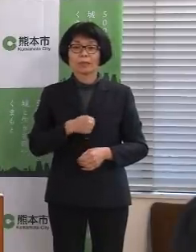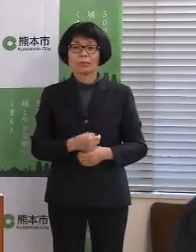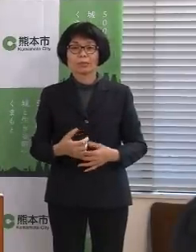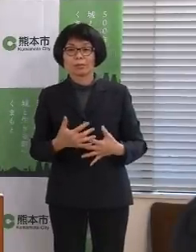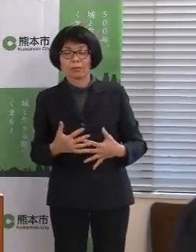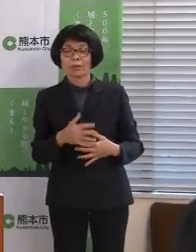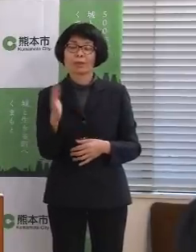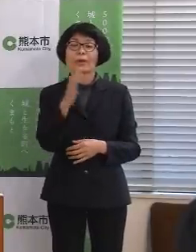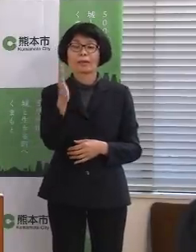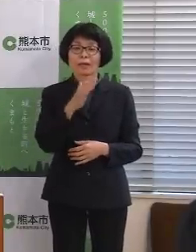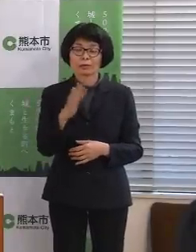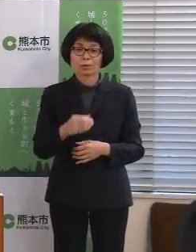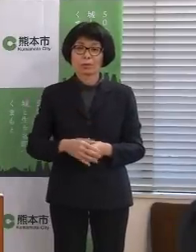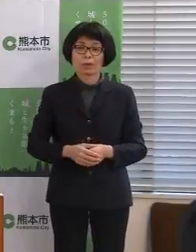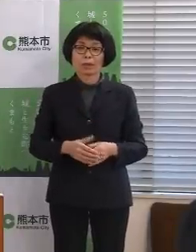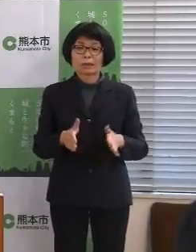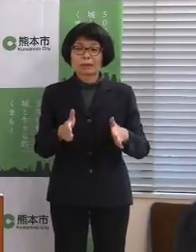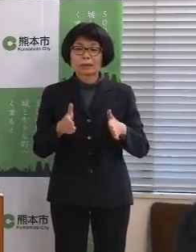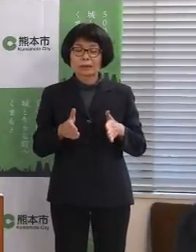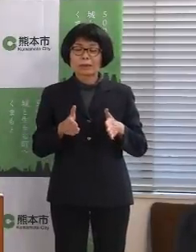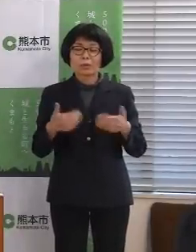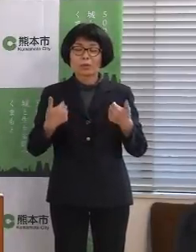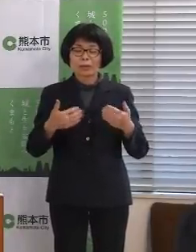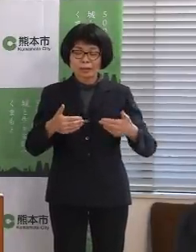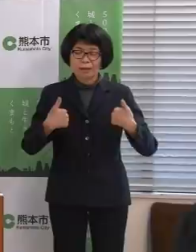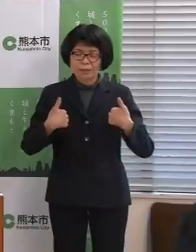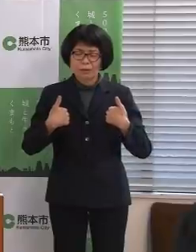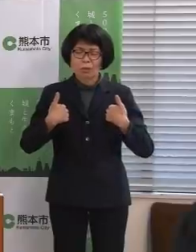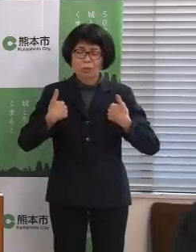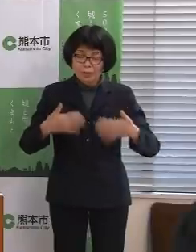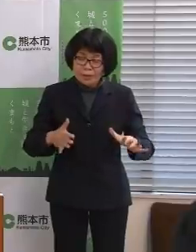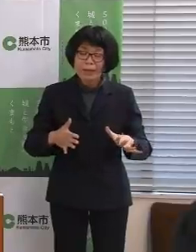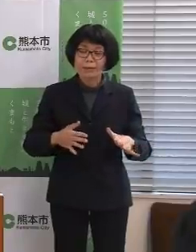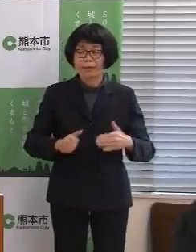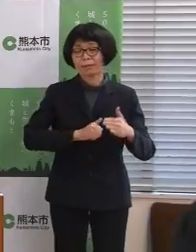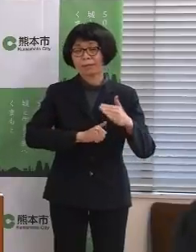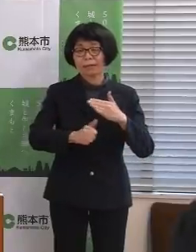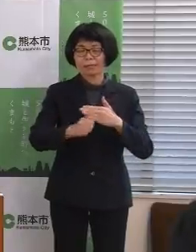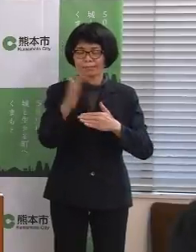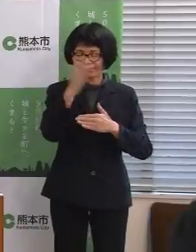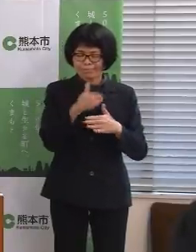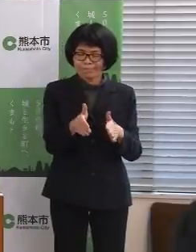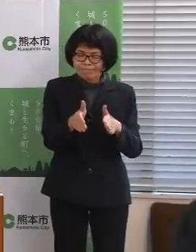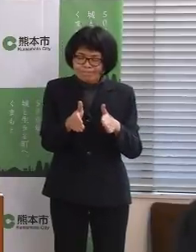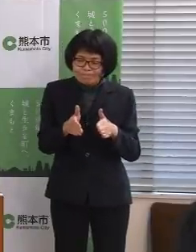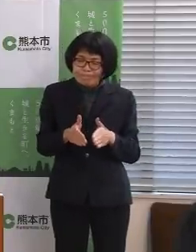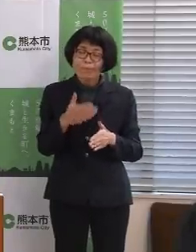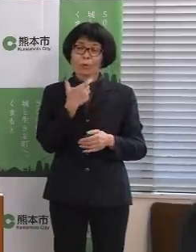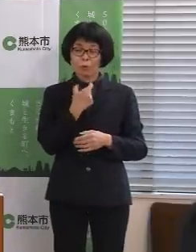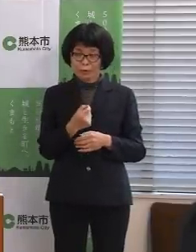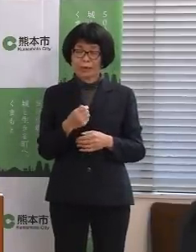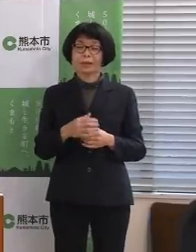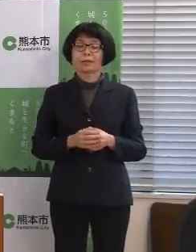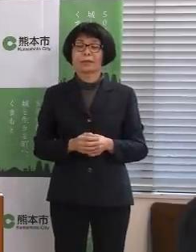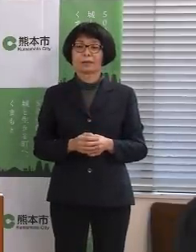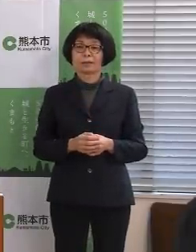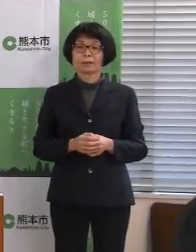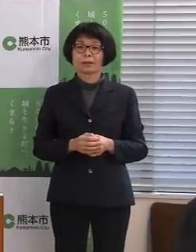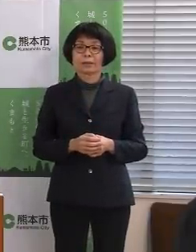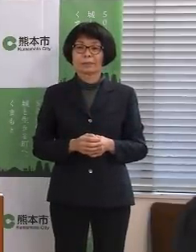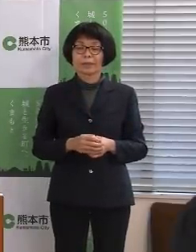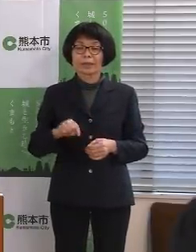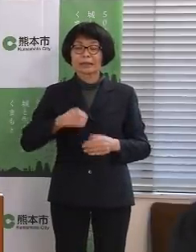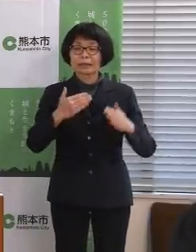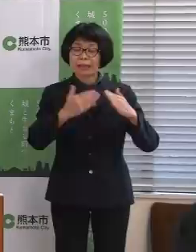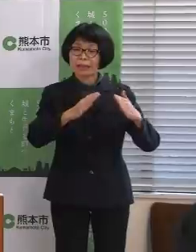をせず不要不急の外出自粛を継続をしていただき特に大型連休中の帰省あるい